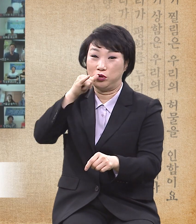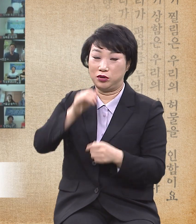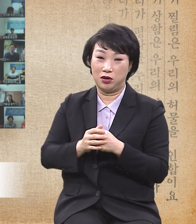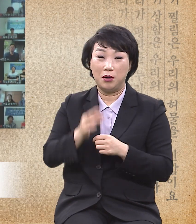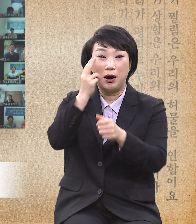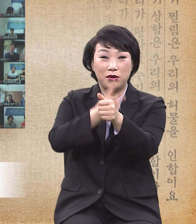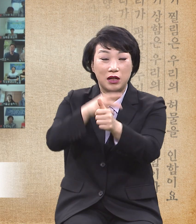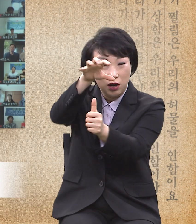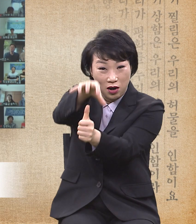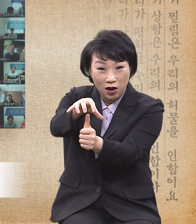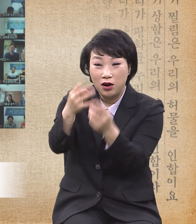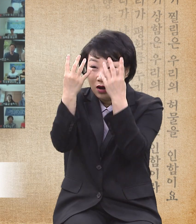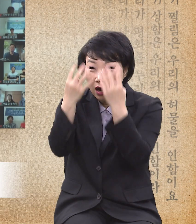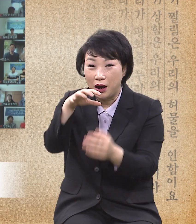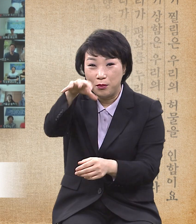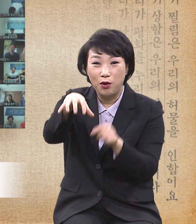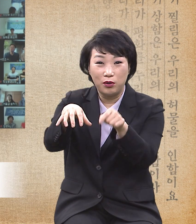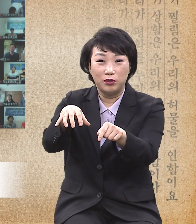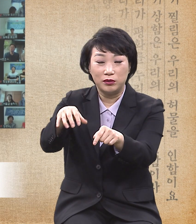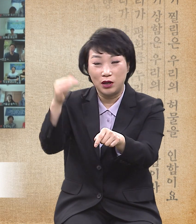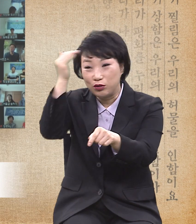감옥. 가장